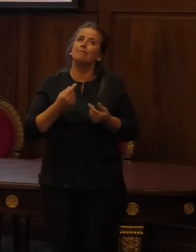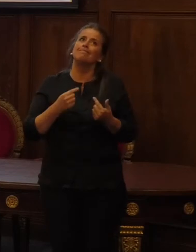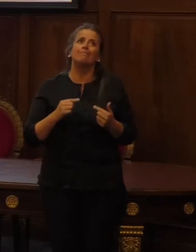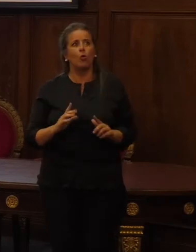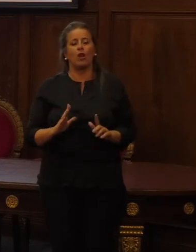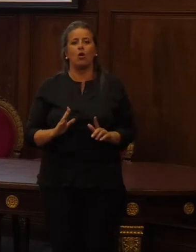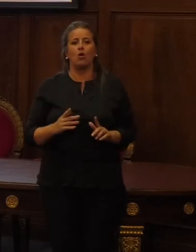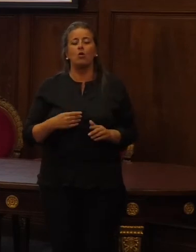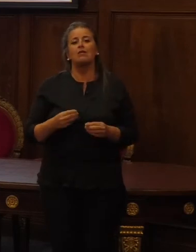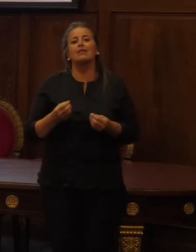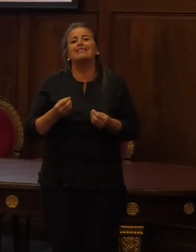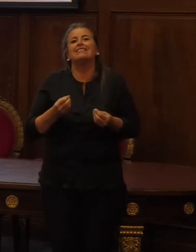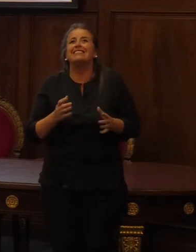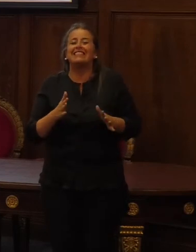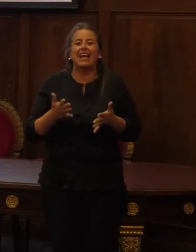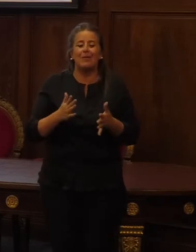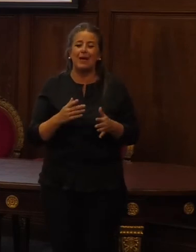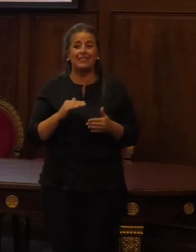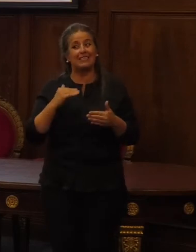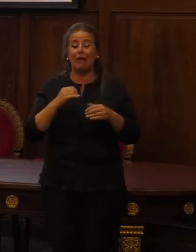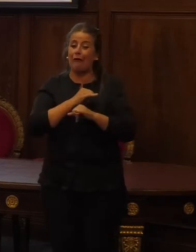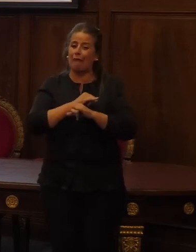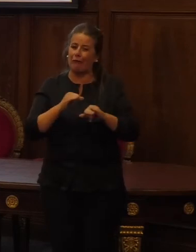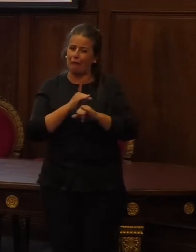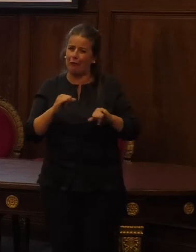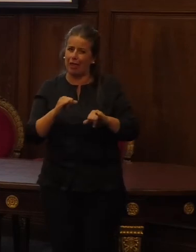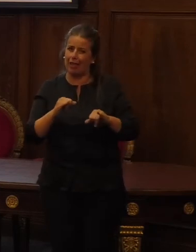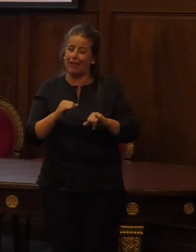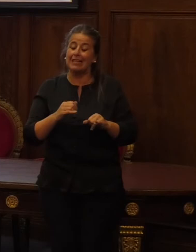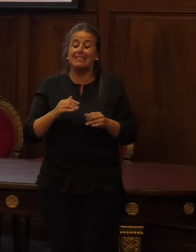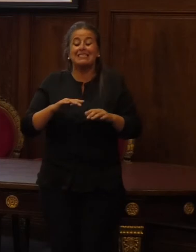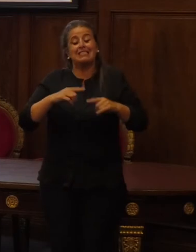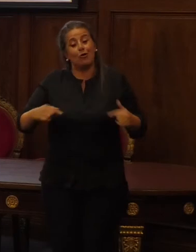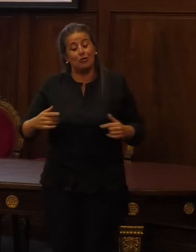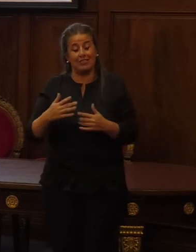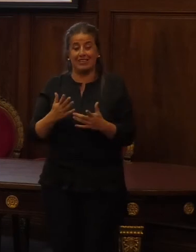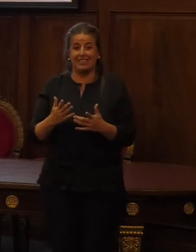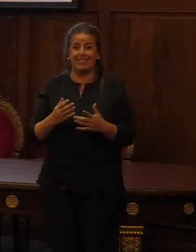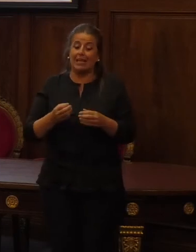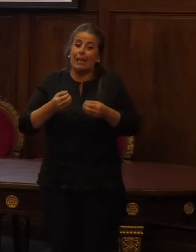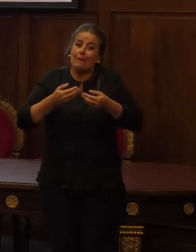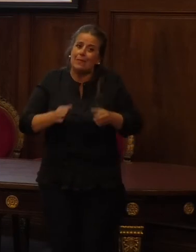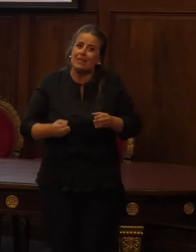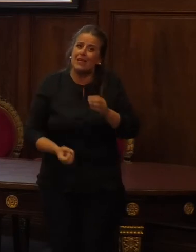Pero bueno, capaz estamos en el final de algo o en el comienzo de otra cosa. Pero el voto